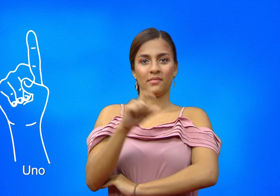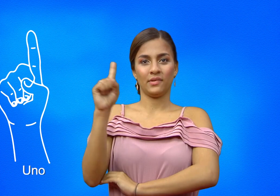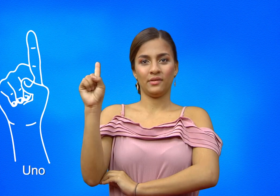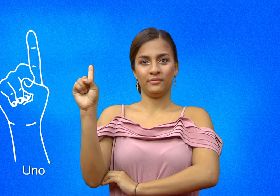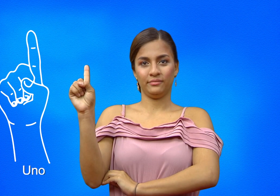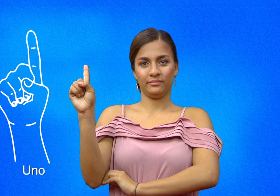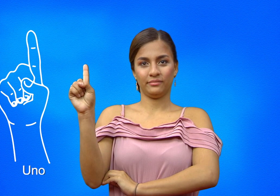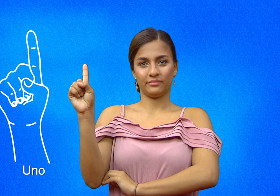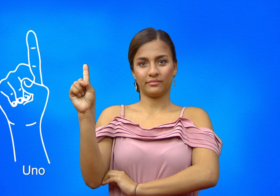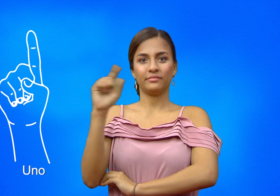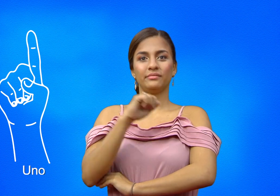1